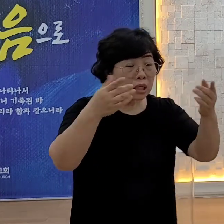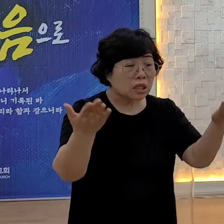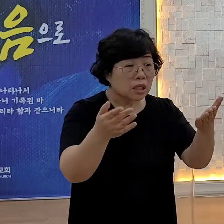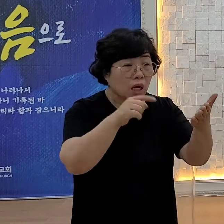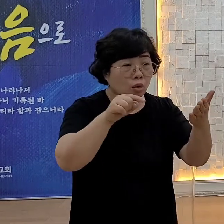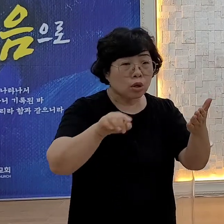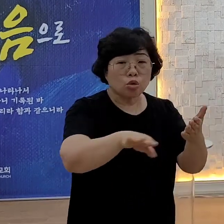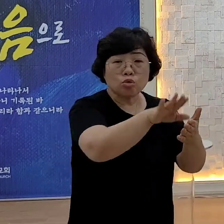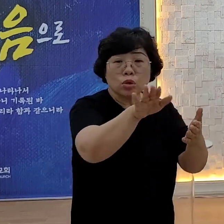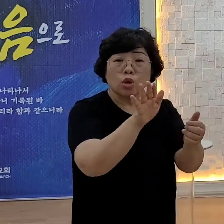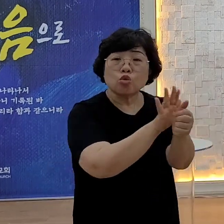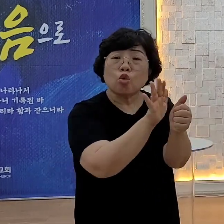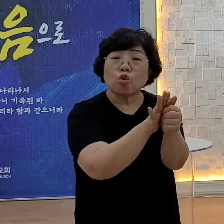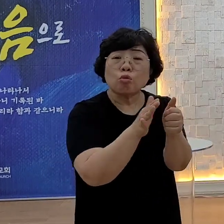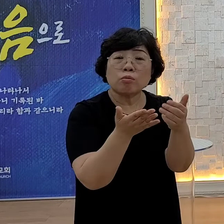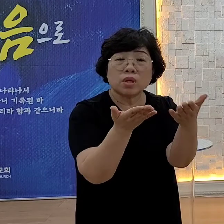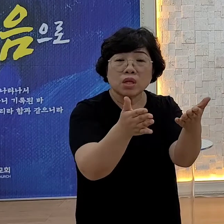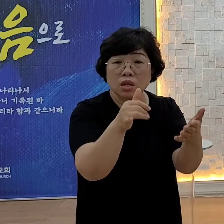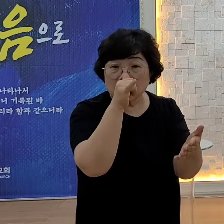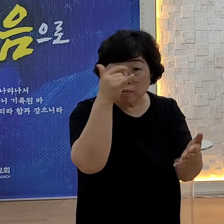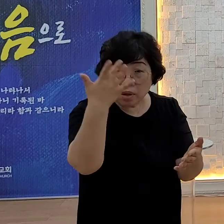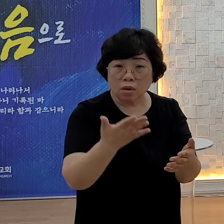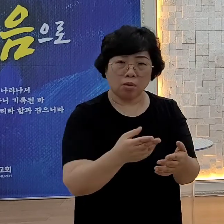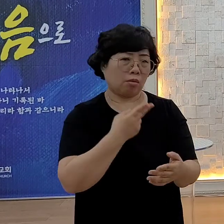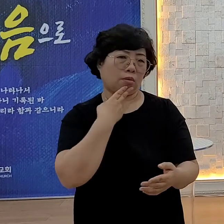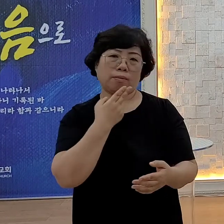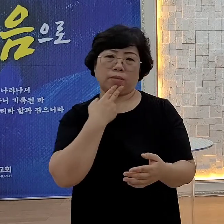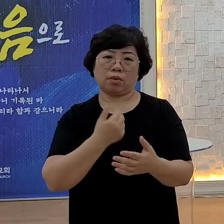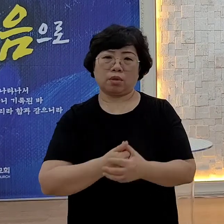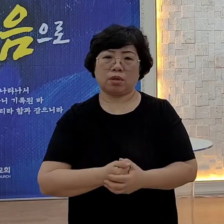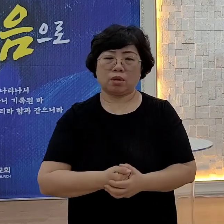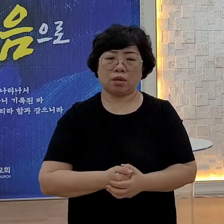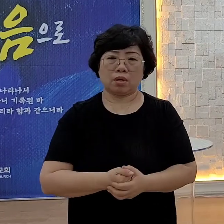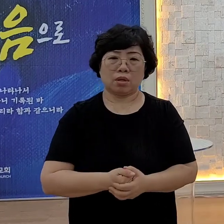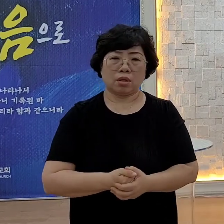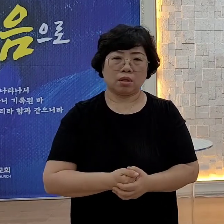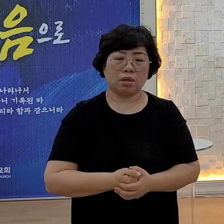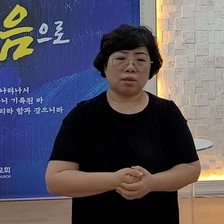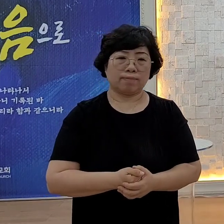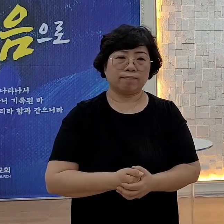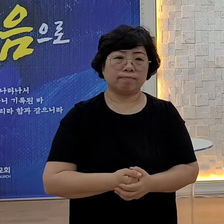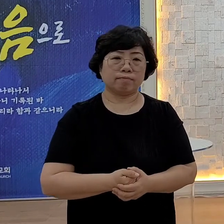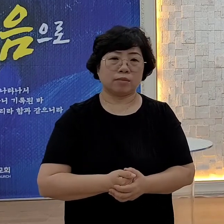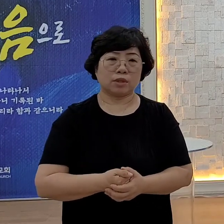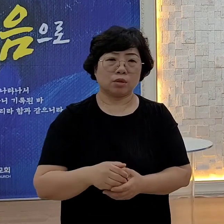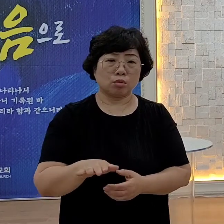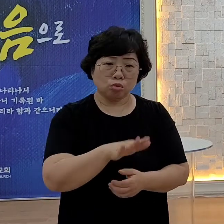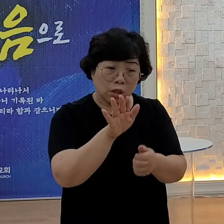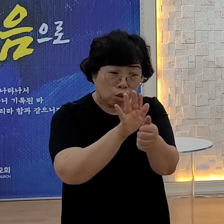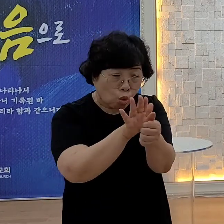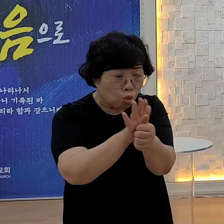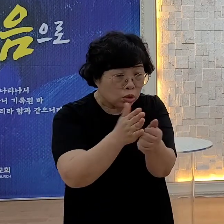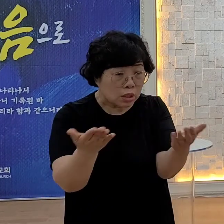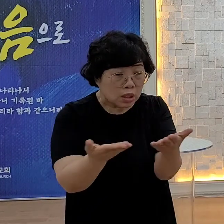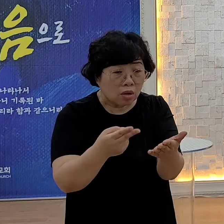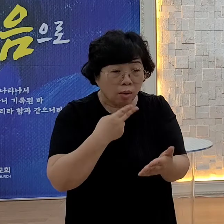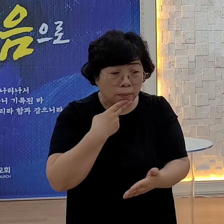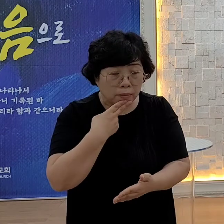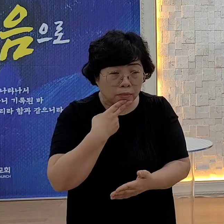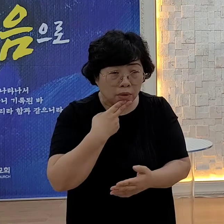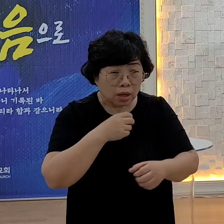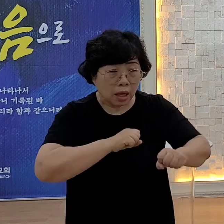아무것도. 이 사실을 우리가 깊이 알아요. 그래서 우리가 할 수 있는 사실은